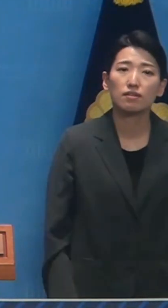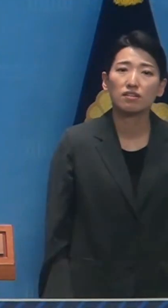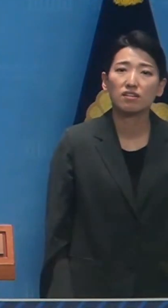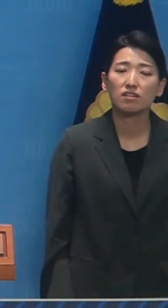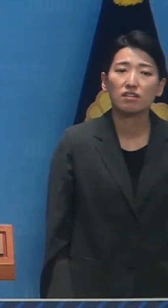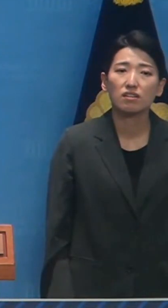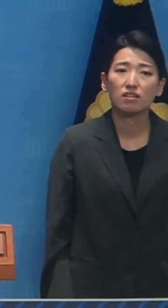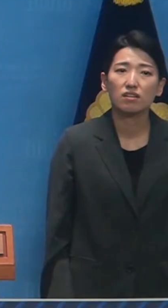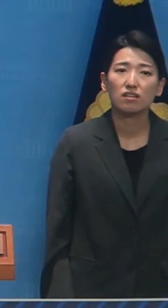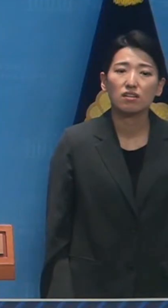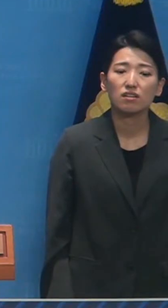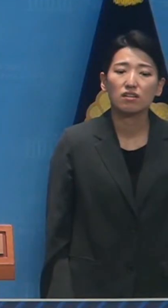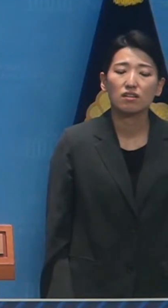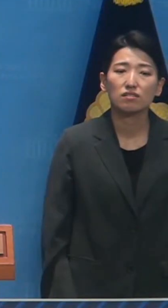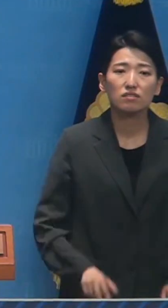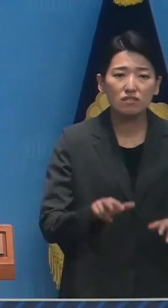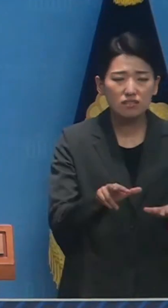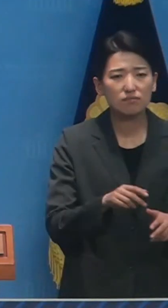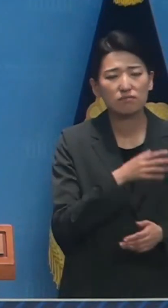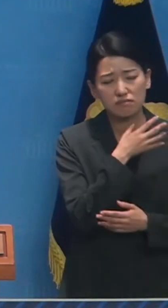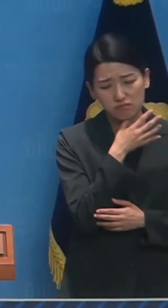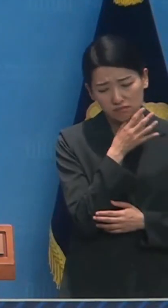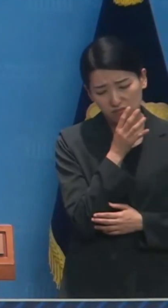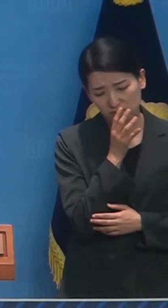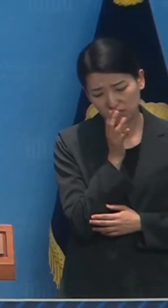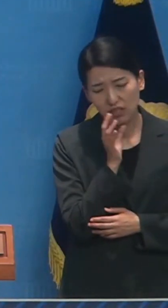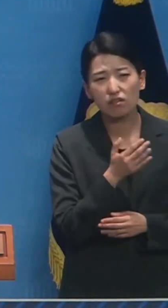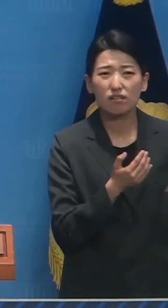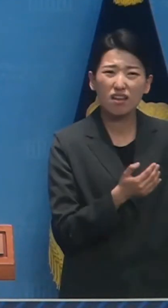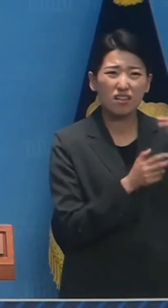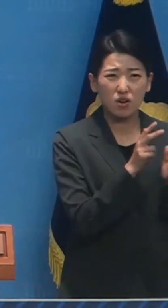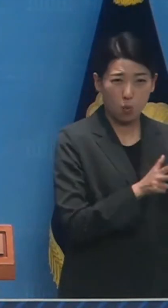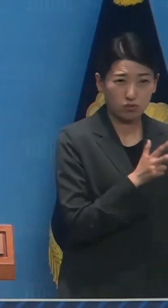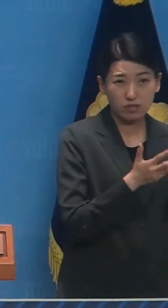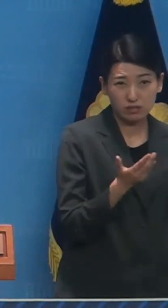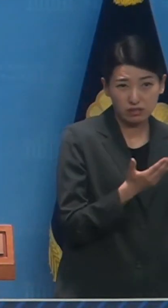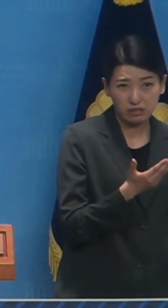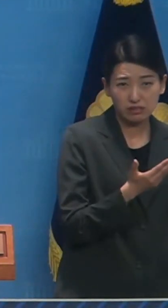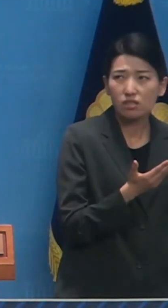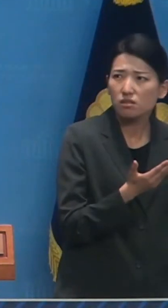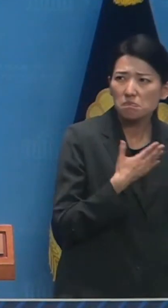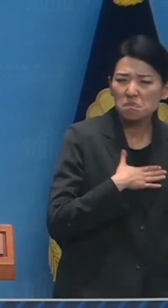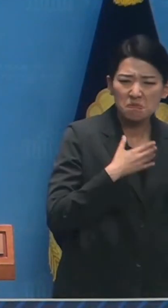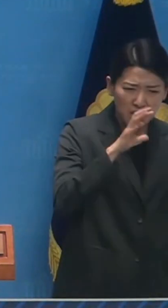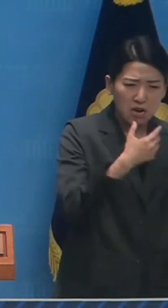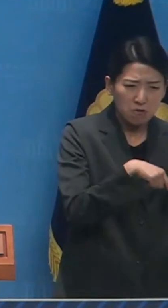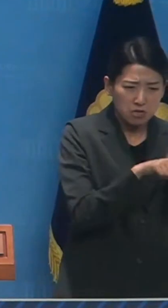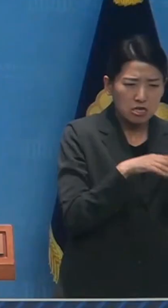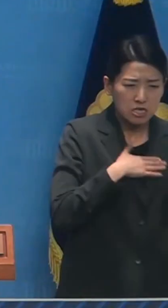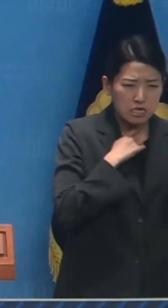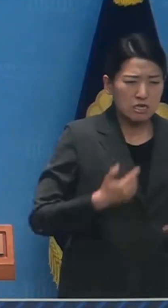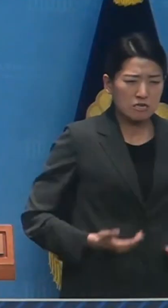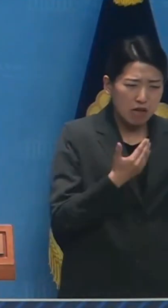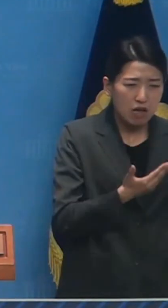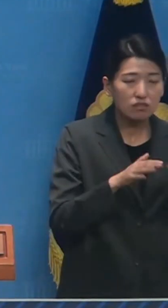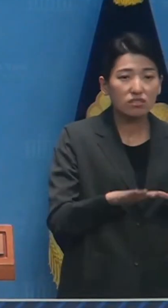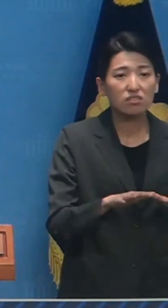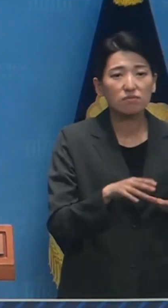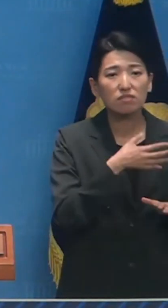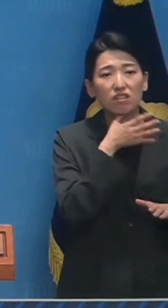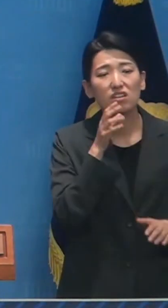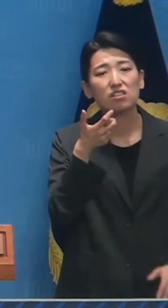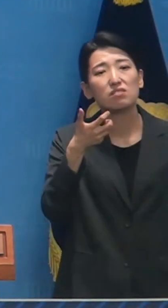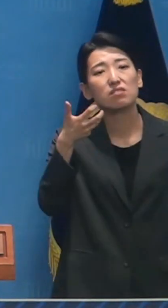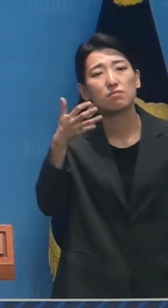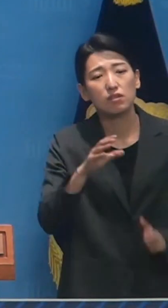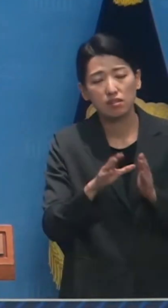골목에 폐지를 주어 생계하고 있는 공돌이 공순이가 바로 희생을 강요당했던 사람들이고